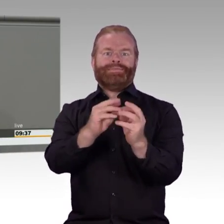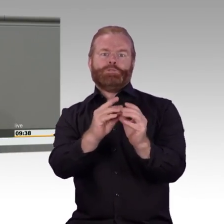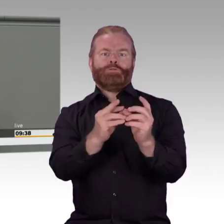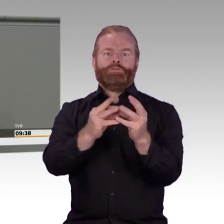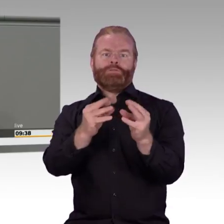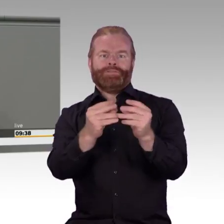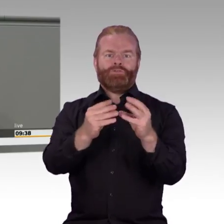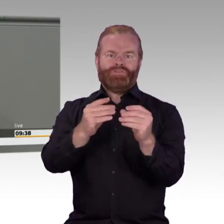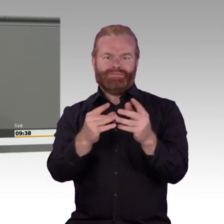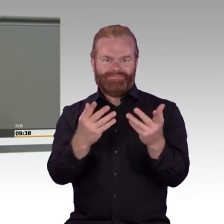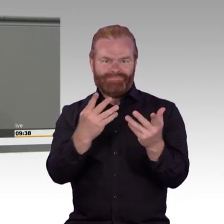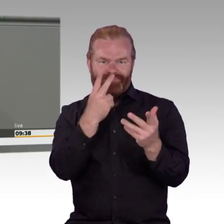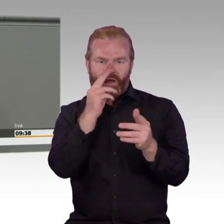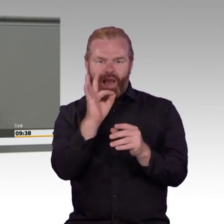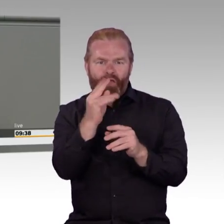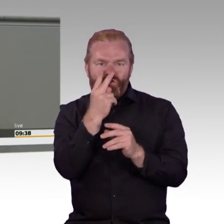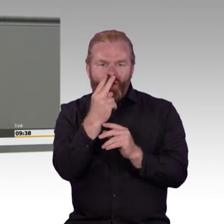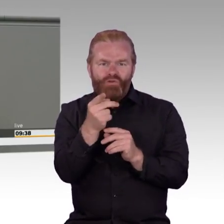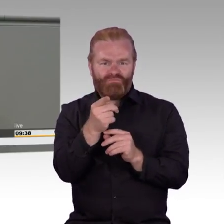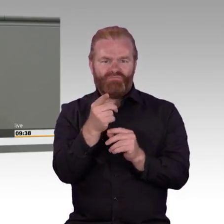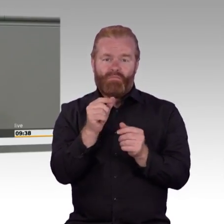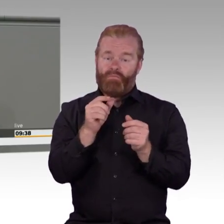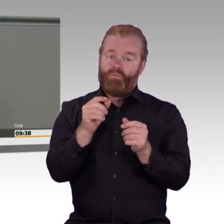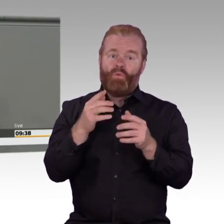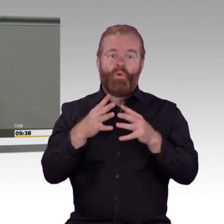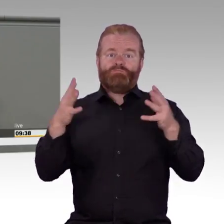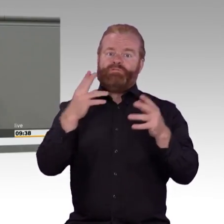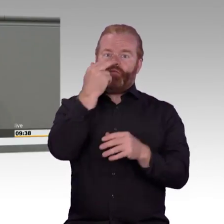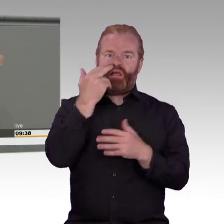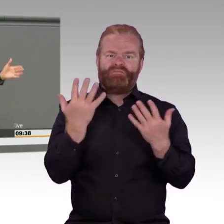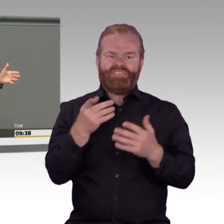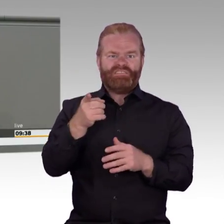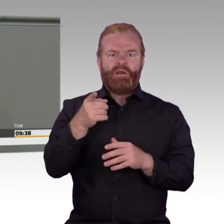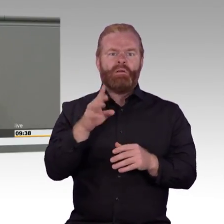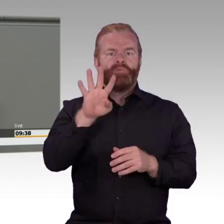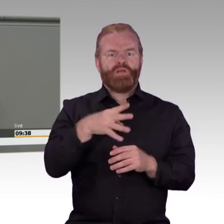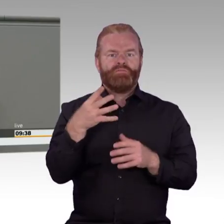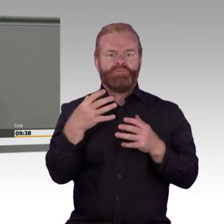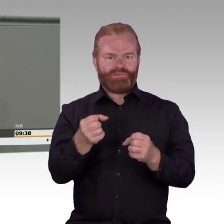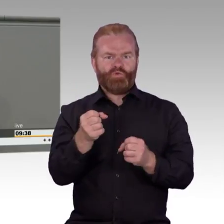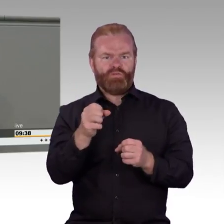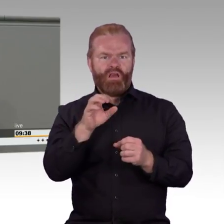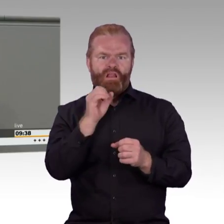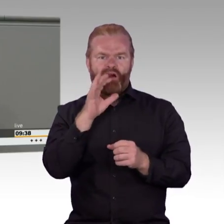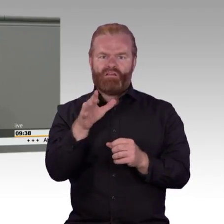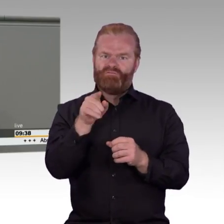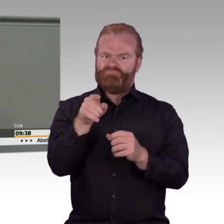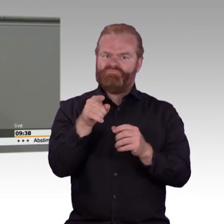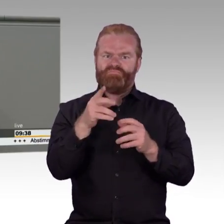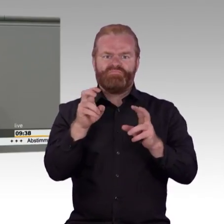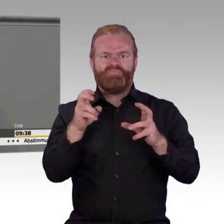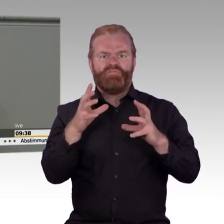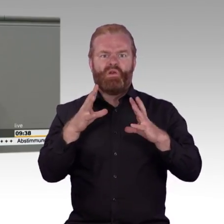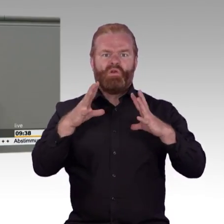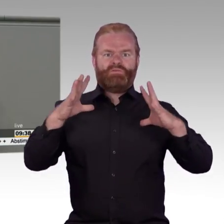alles irgendwie zeitgleich schnell gemacht werden müsste. Asylrecht, Familiennachzug, Parteienfinanzierung, weil offensichtlich bei einigen dringend